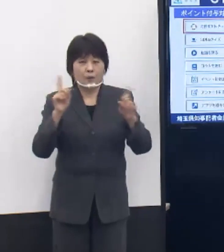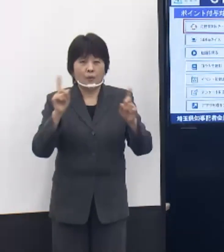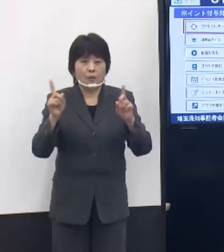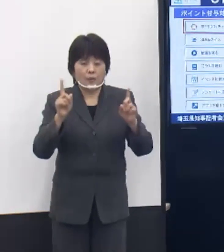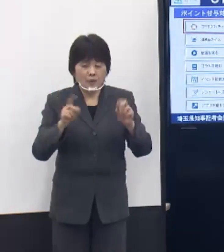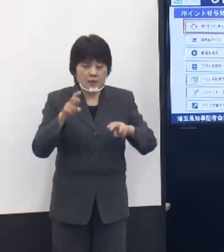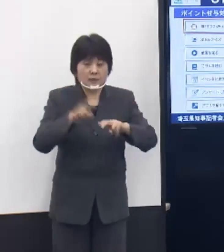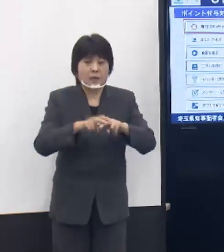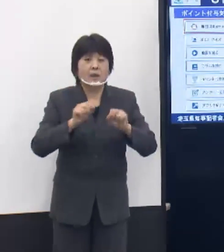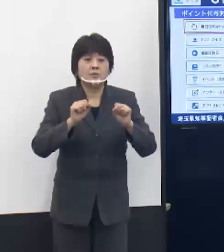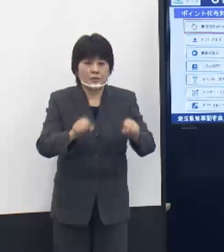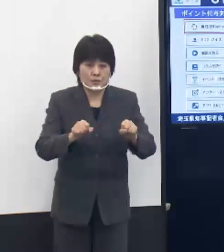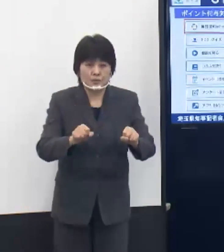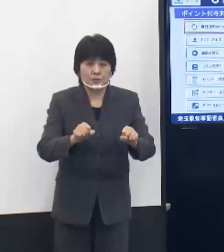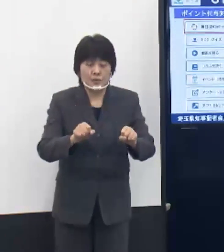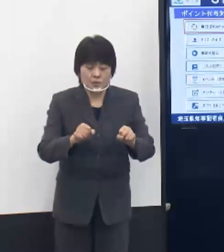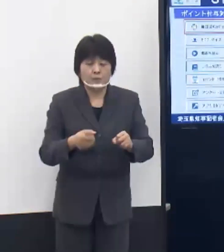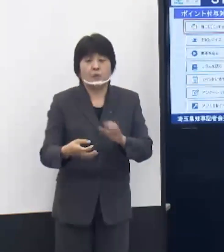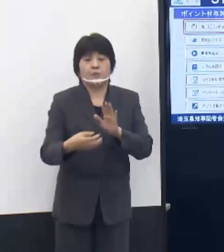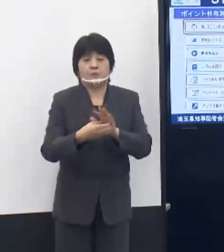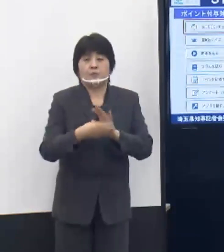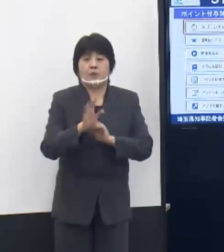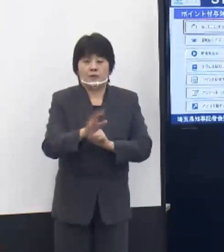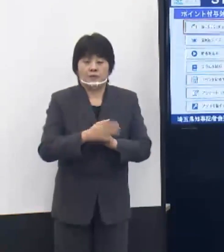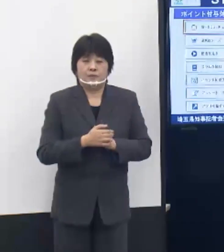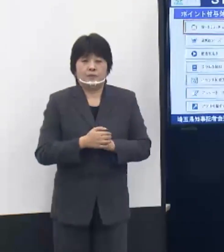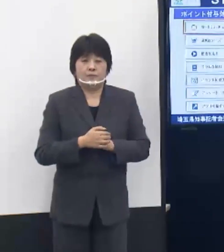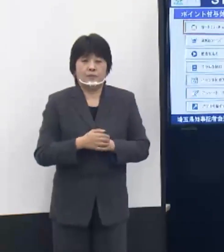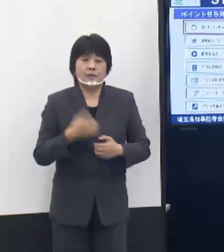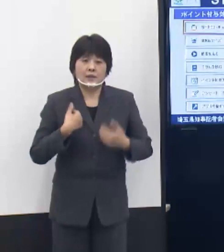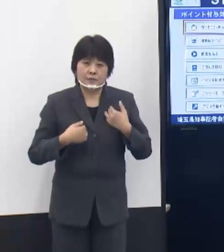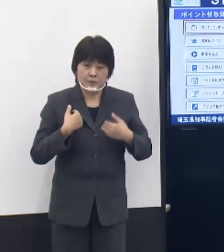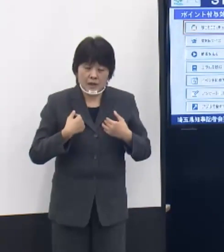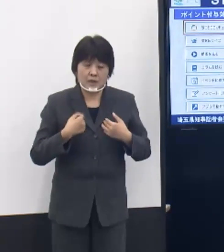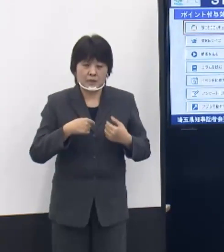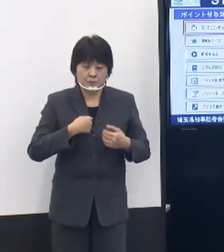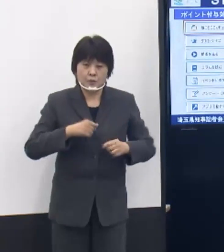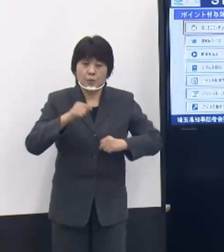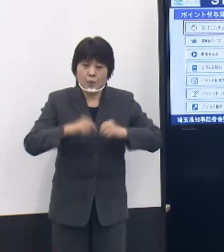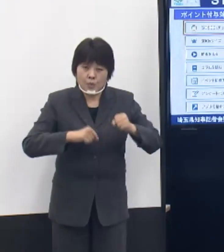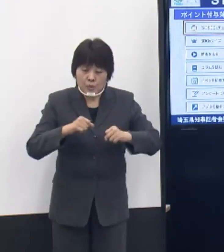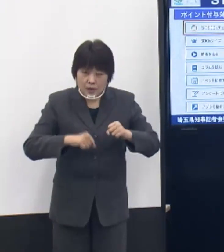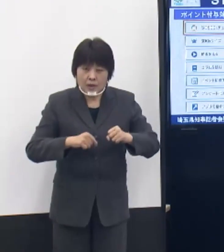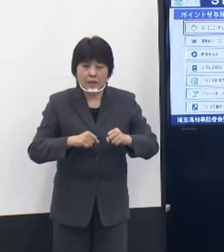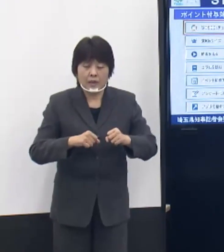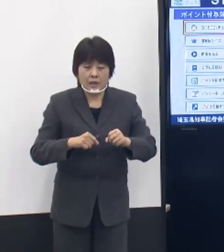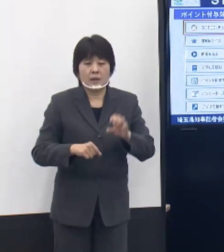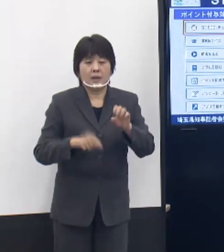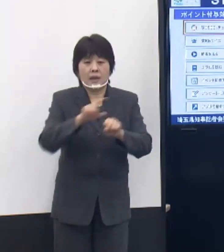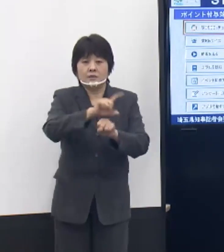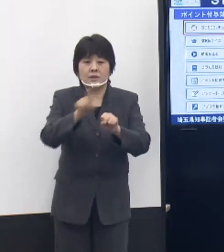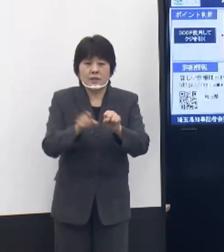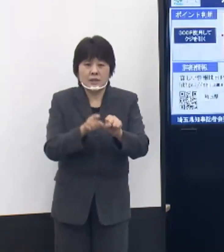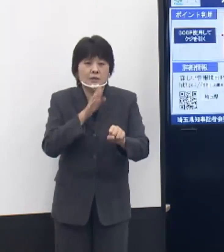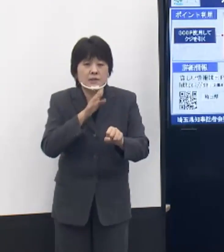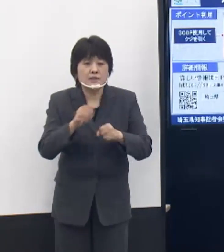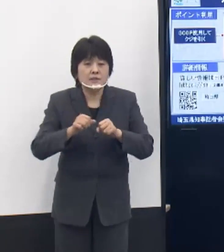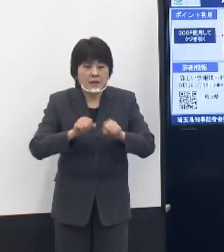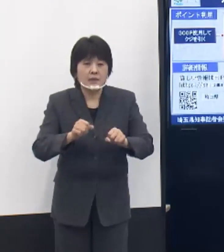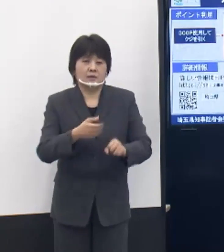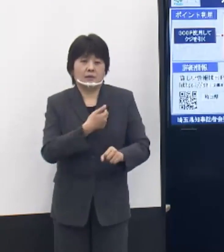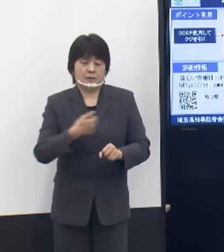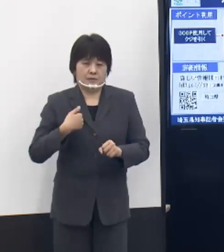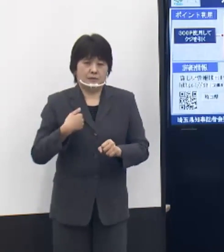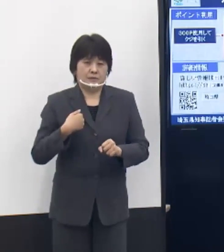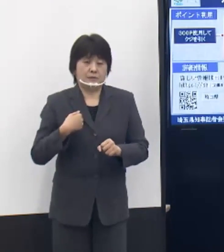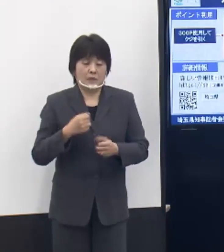どもその中には含まれます。楽しみながら自らの行動で SDGs を実践してください。最後に